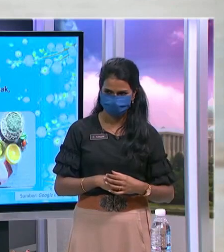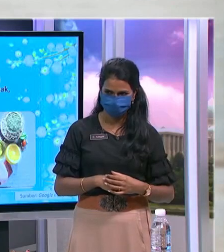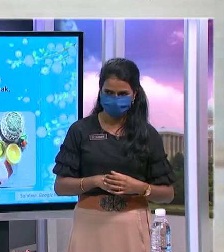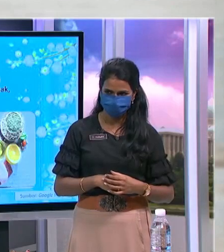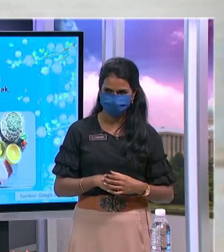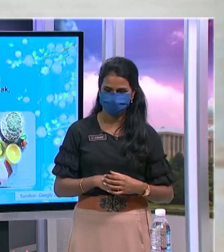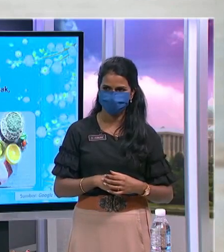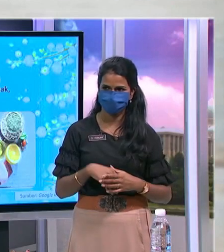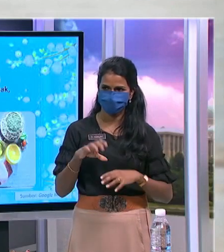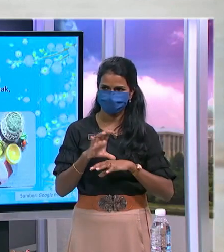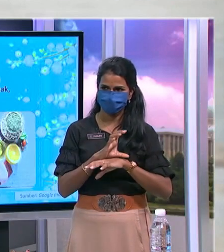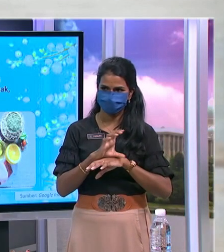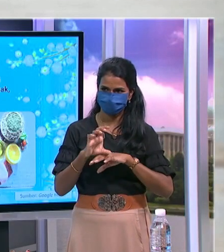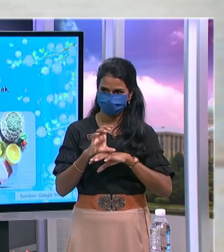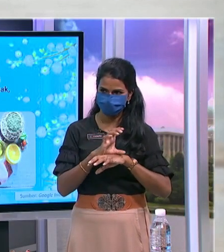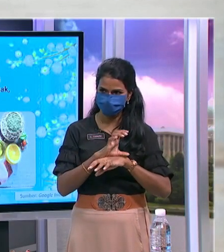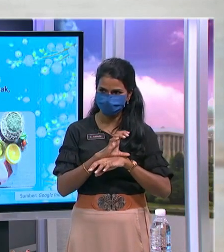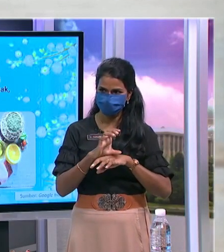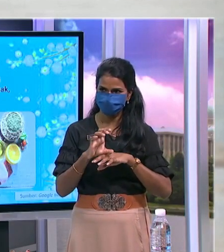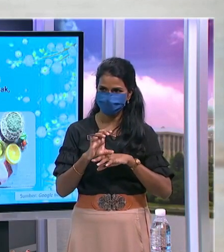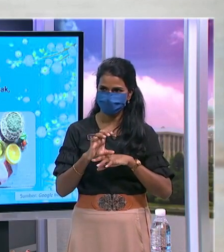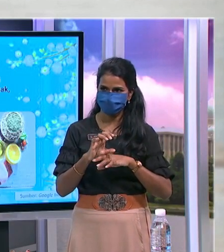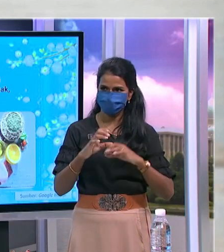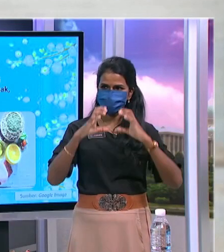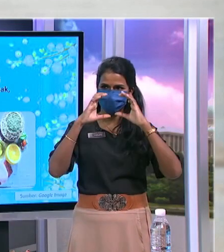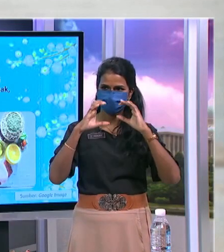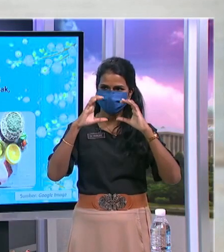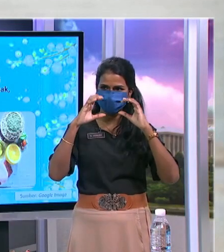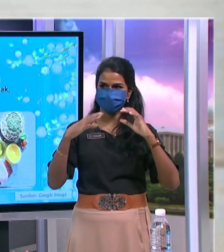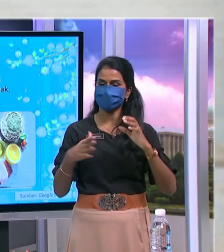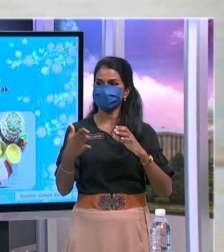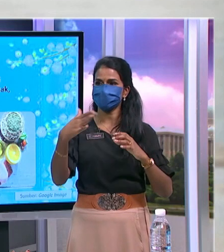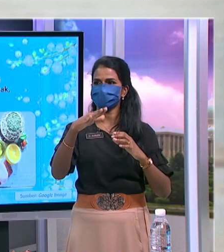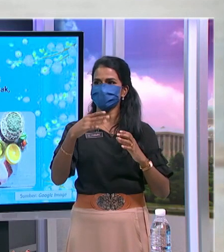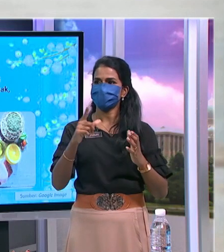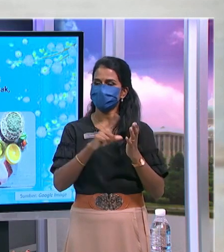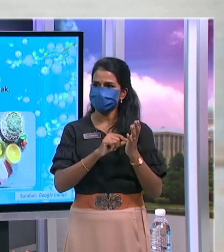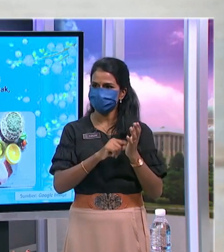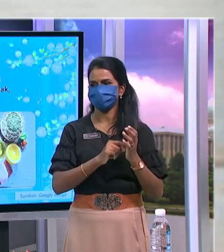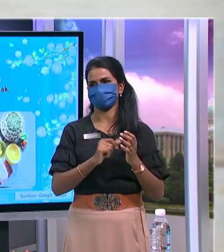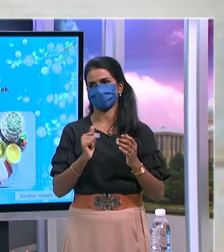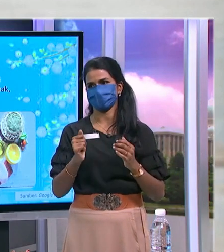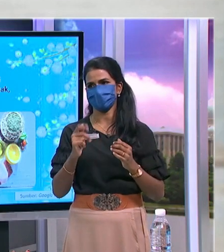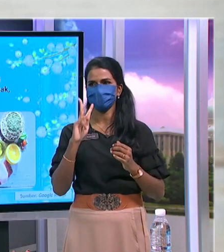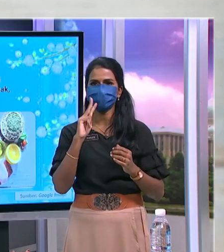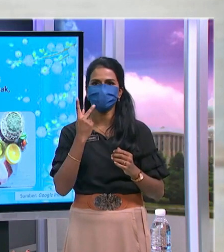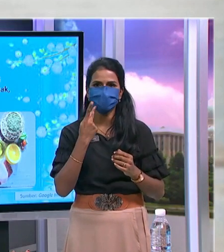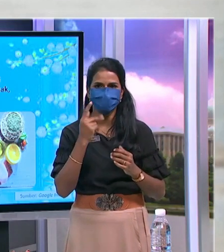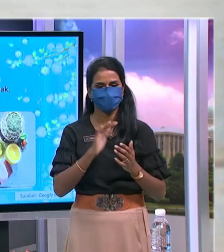Coklat. Marvish. Coklat. Burger. Ikan. Ayam. Goreng. Sayur-sayuran.